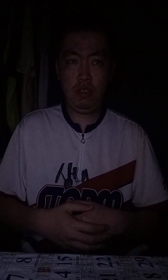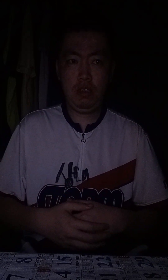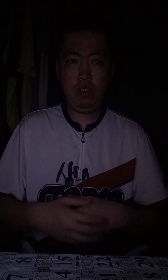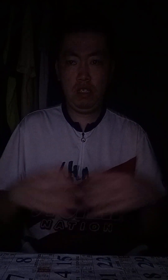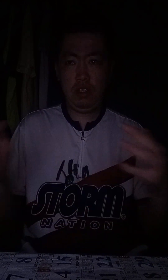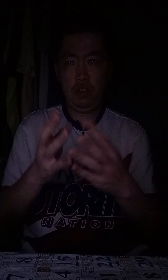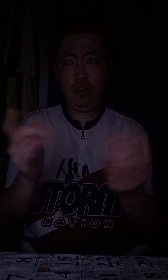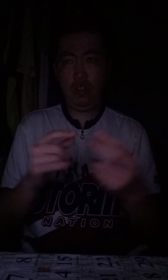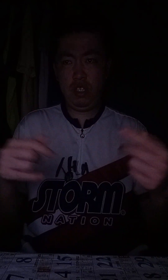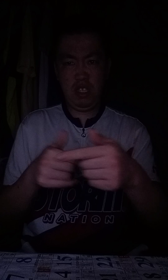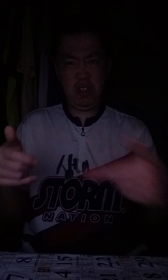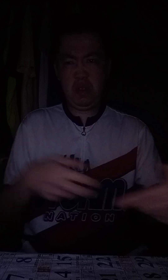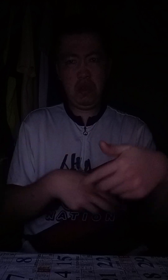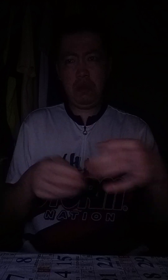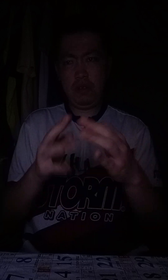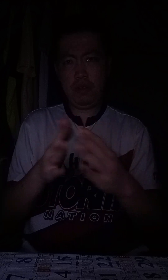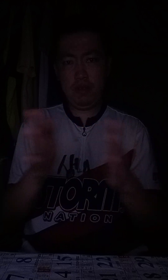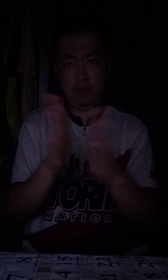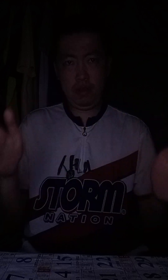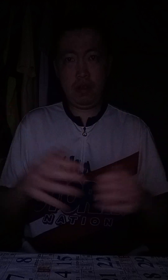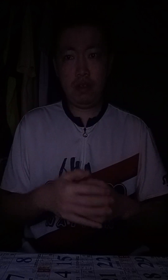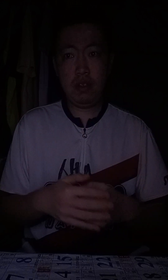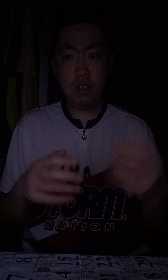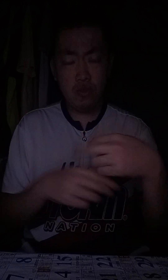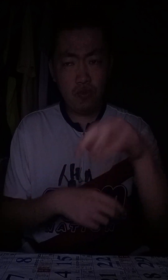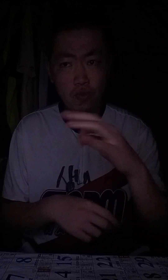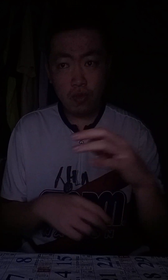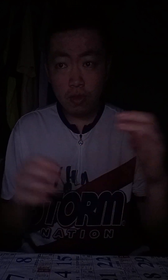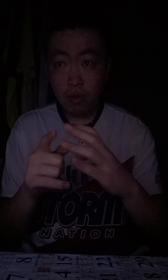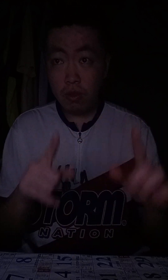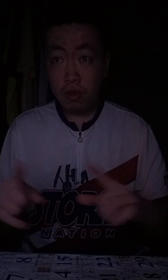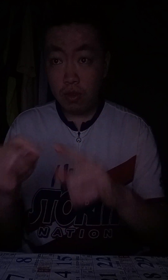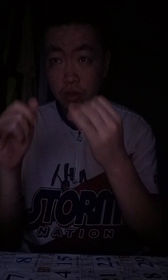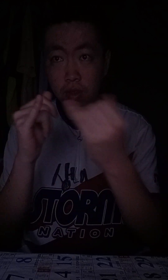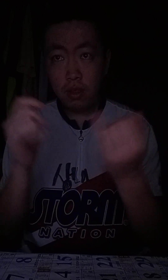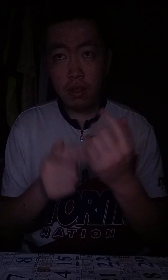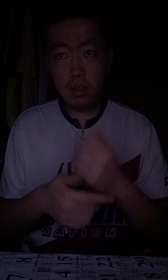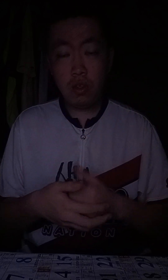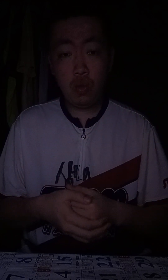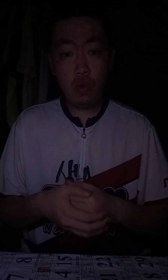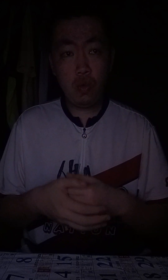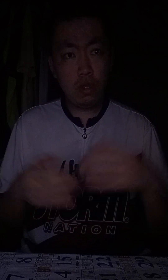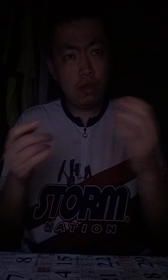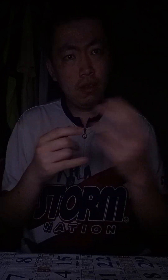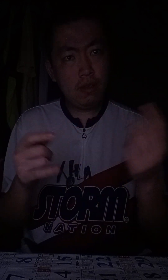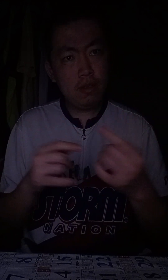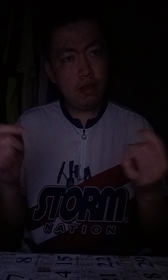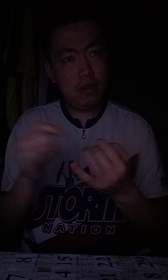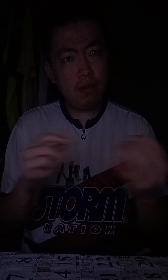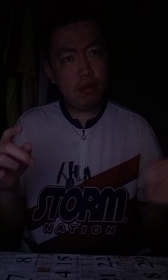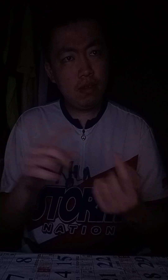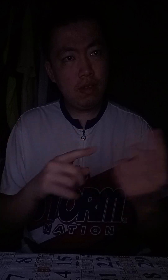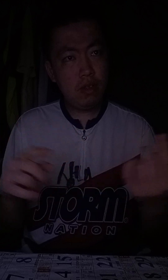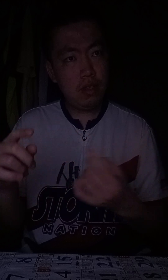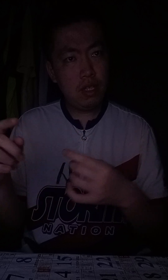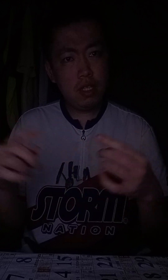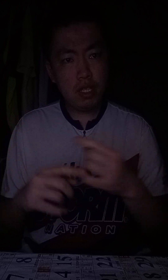강릉에서는 전기버스가 운행을 시작했습니다. 평창이라는 지명은 중국에도 있습니다. 탁 트인다는 평, 그리고 기세가 크게 일어난다는